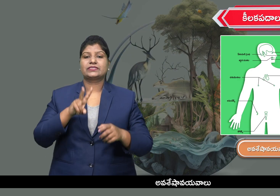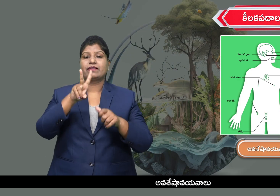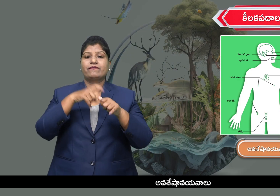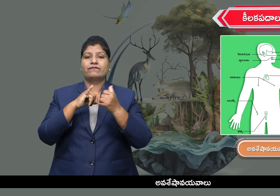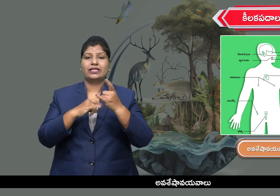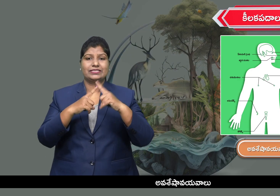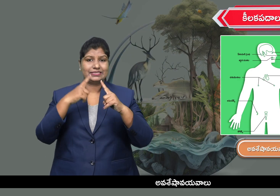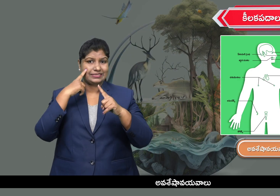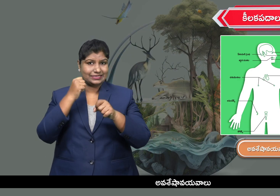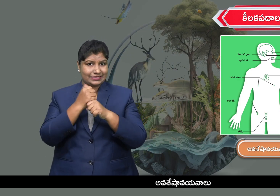అవశేషవయవాలు,